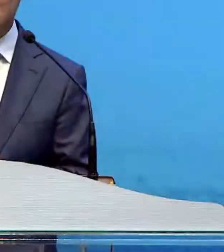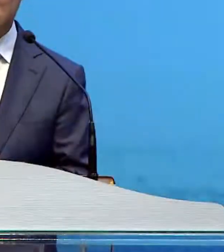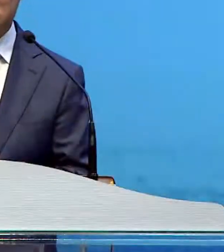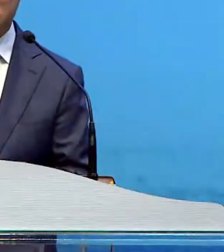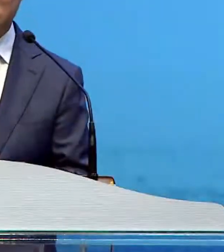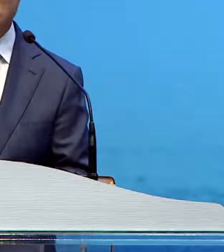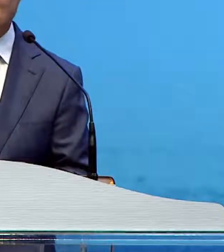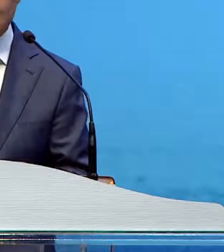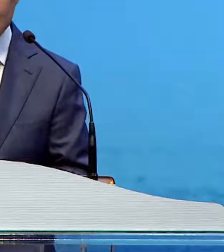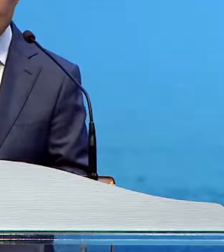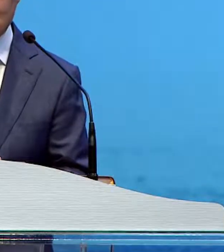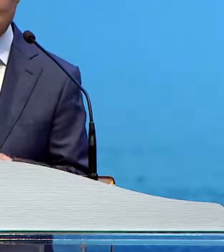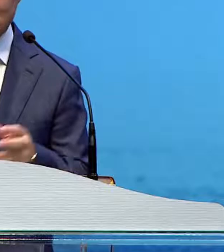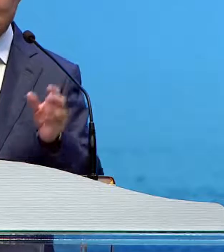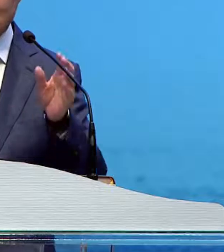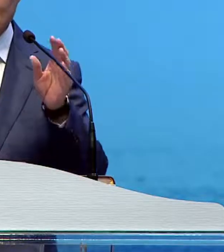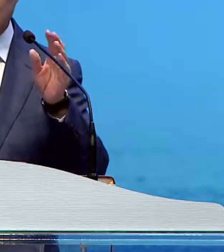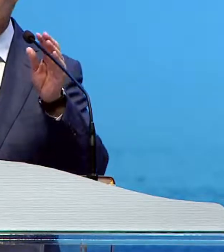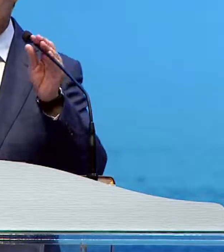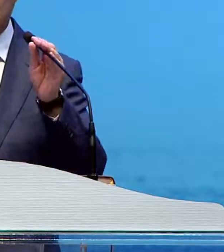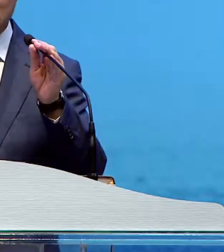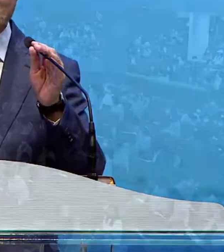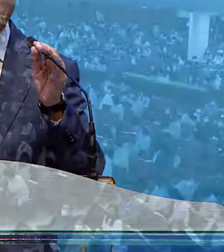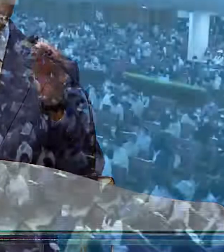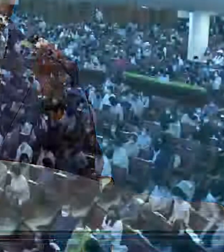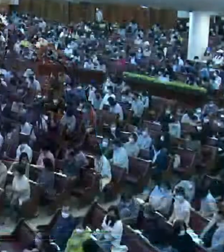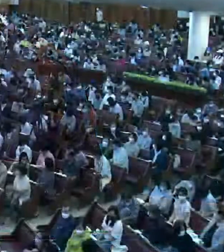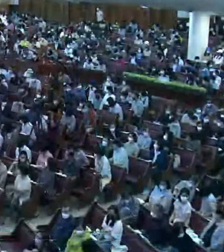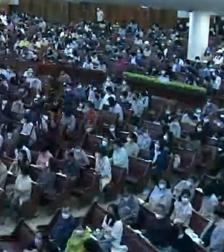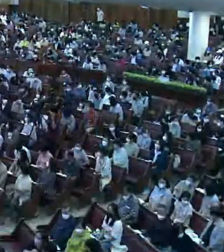교회 분들하고 인사합시다. 오늘 또 승리하셨습니다.